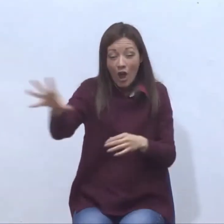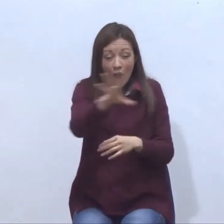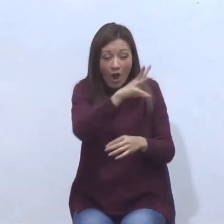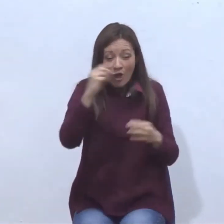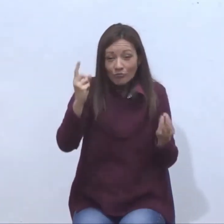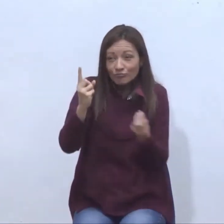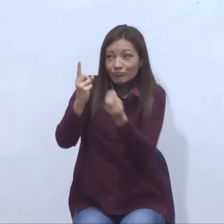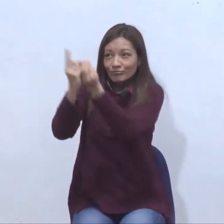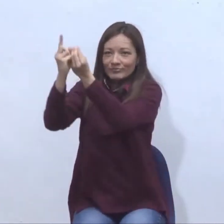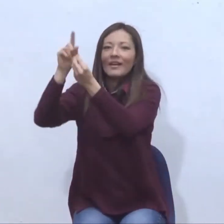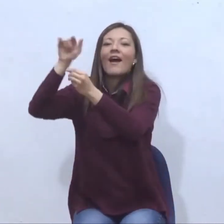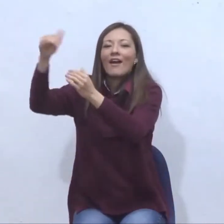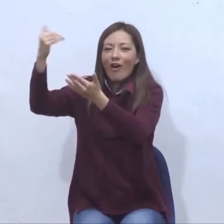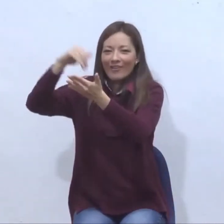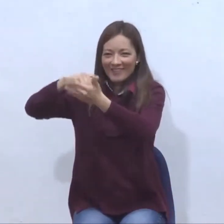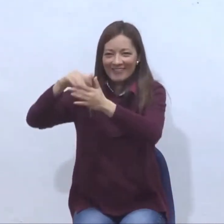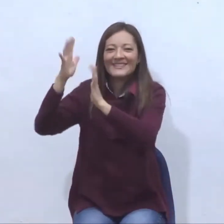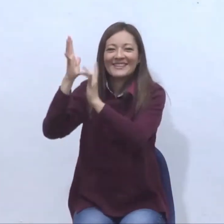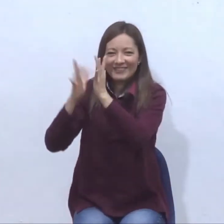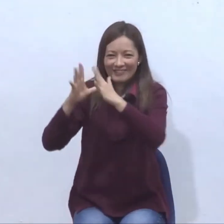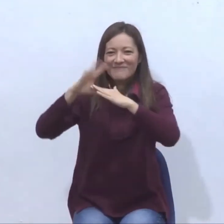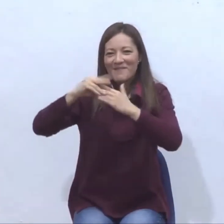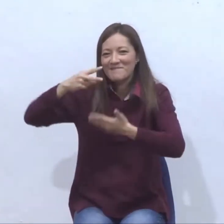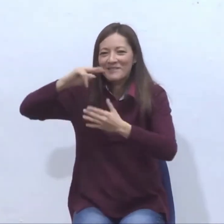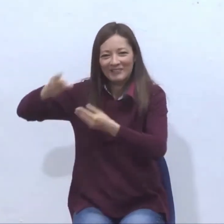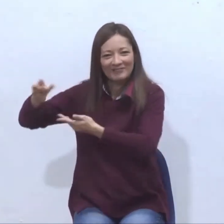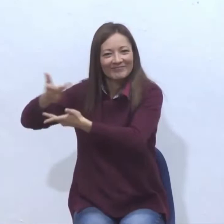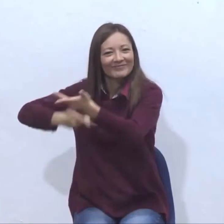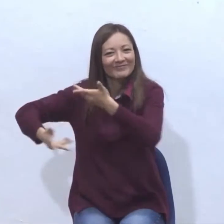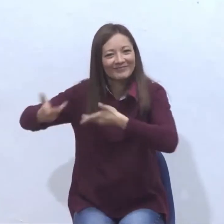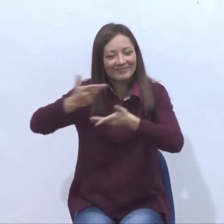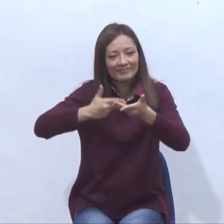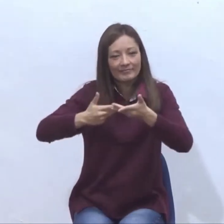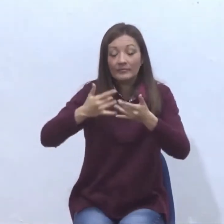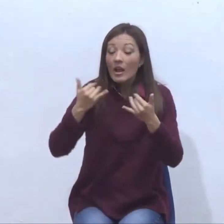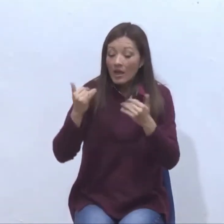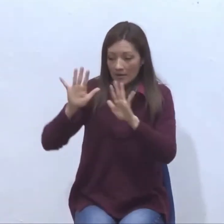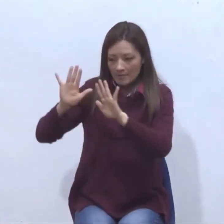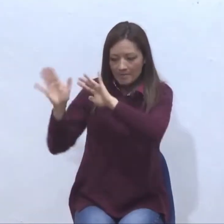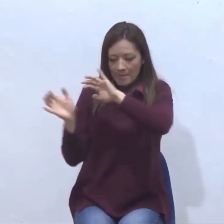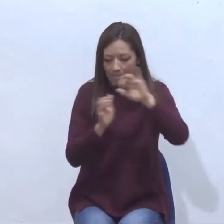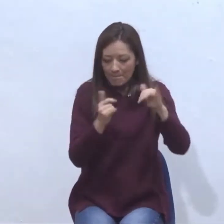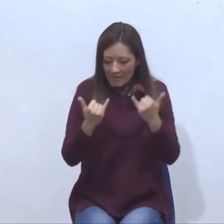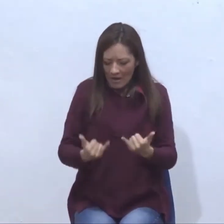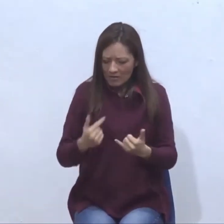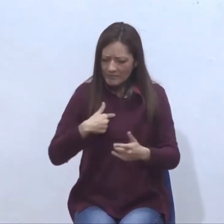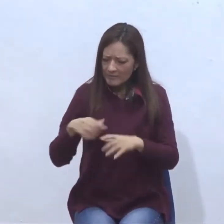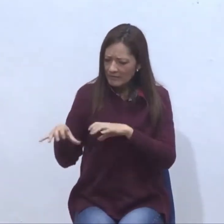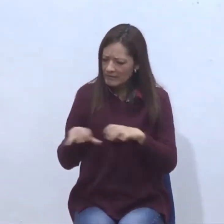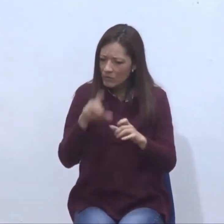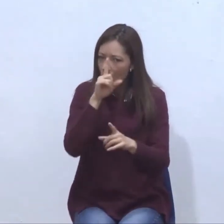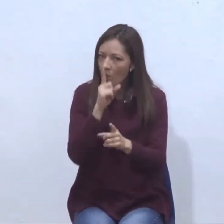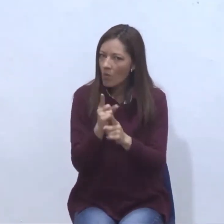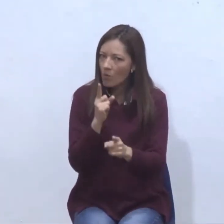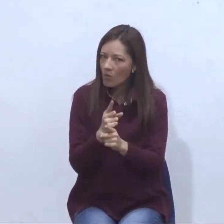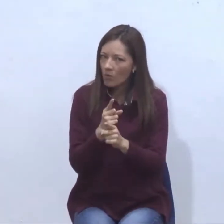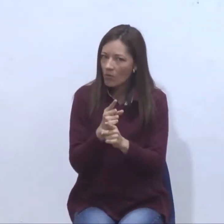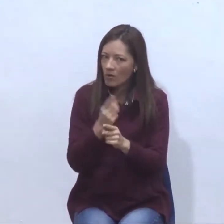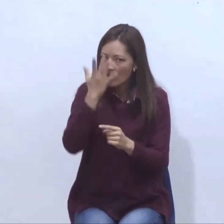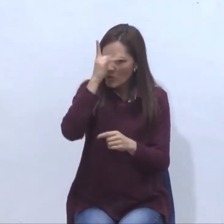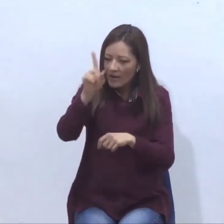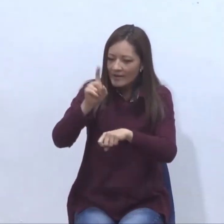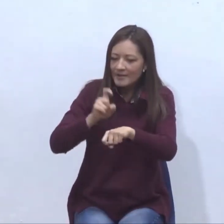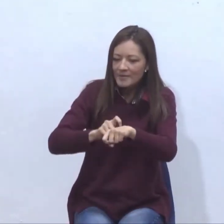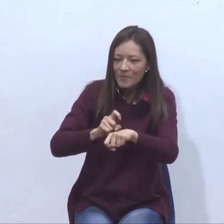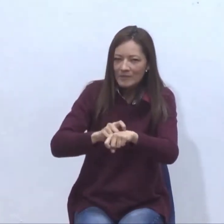Así que este momento es un momento en el cual usted y yo debemos tener una actitud correcta, porque es el momento en el cual se concentra toda la